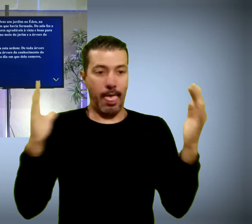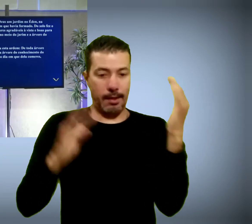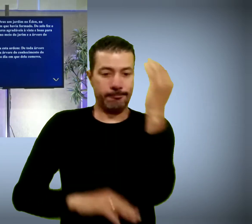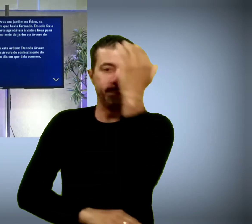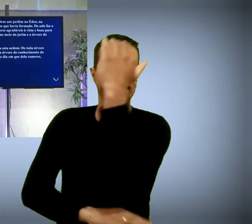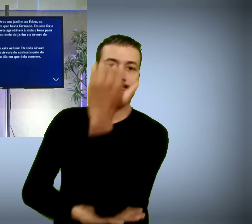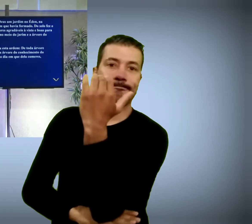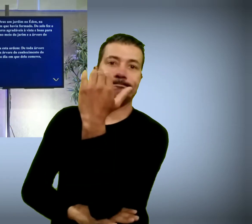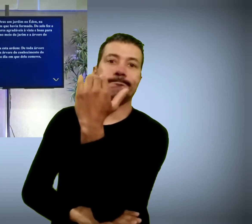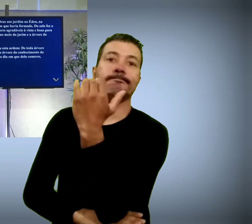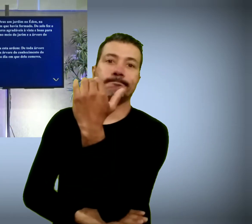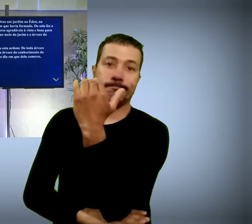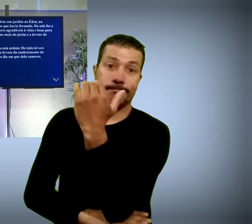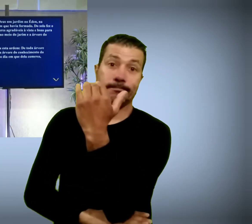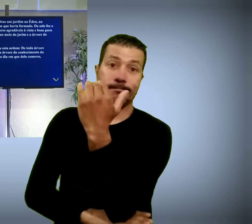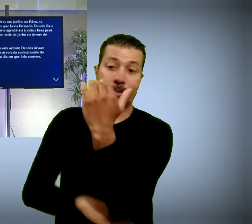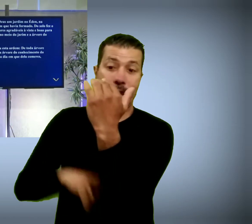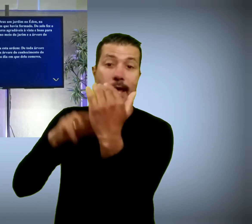lhe dar saúde